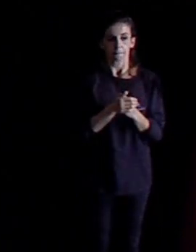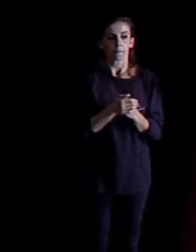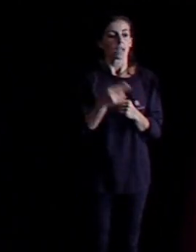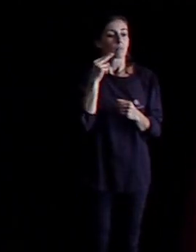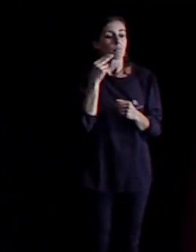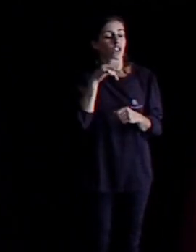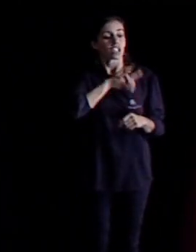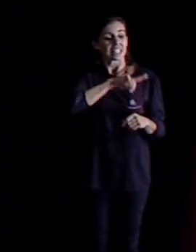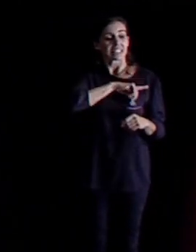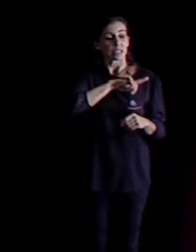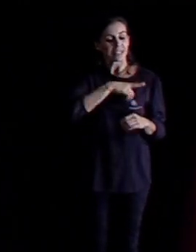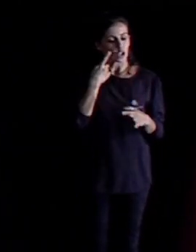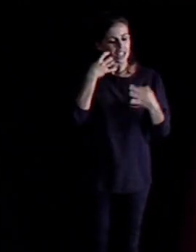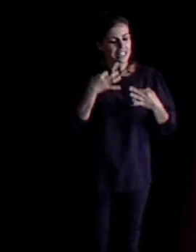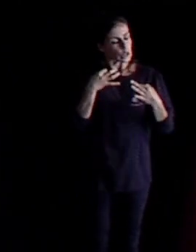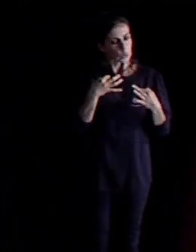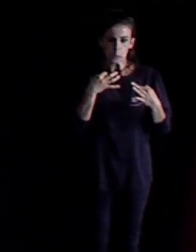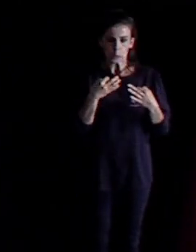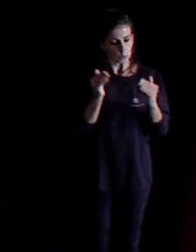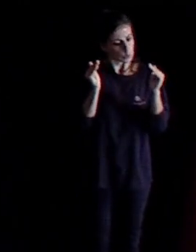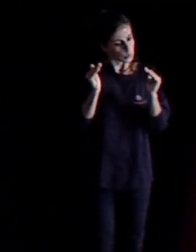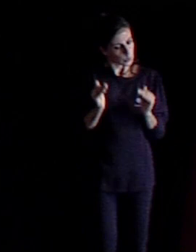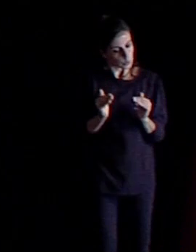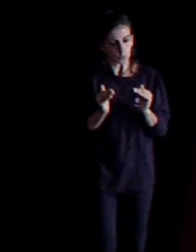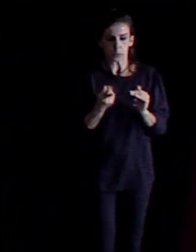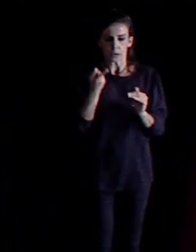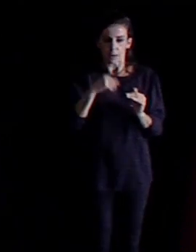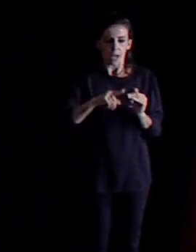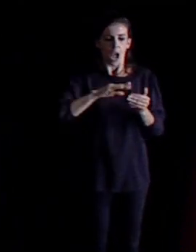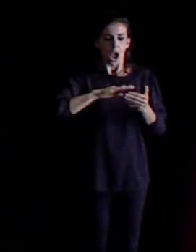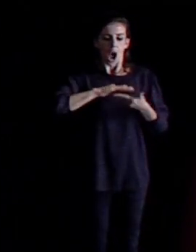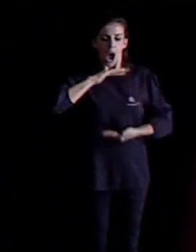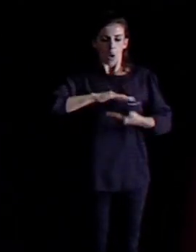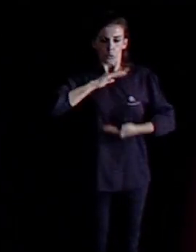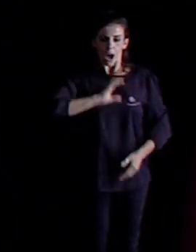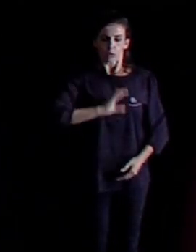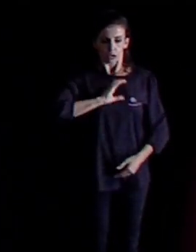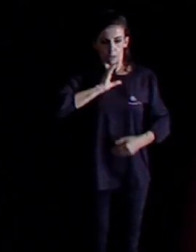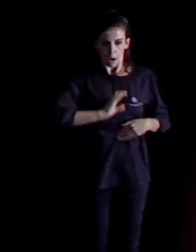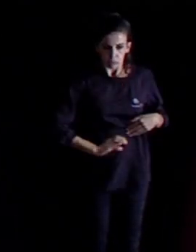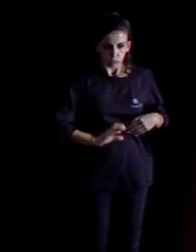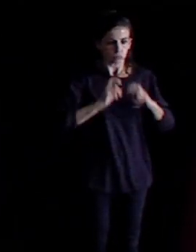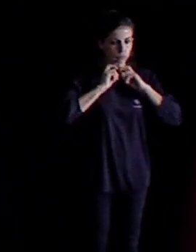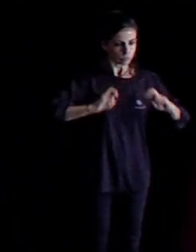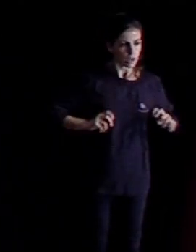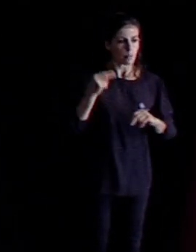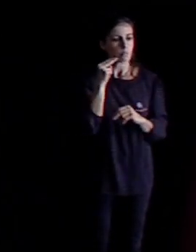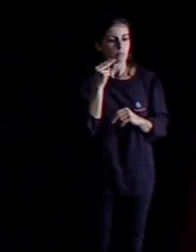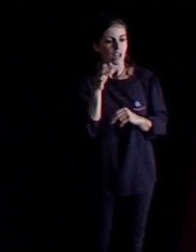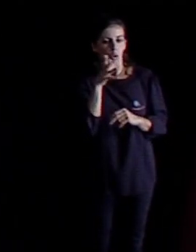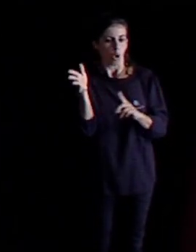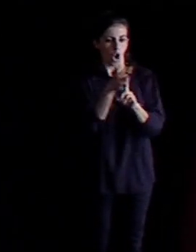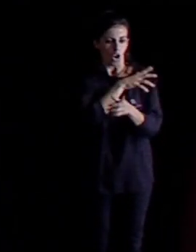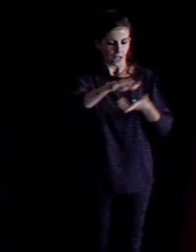Miedo y sentimiento de seguridad muy reducido, más bajo nivel de autoestima, más distrés, más miedo del delito,